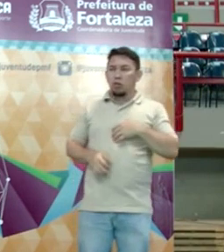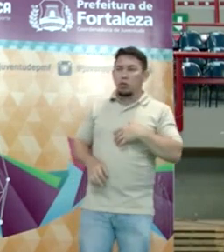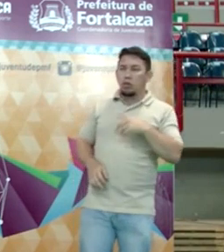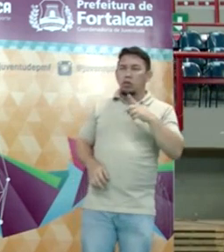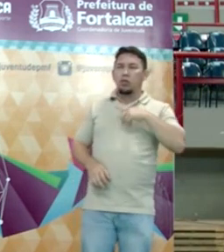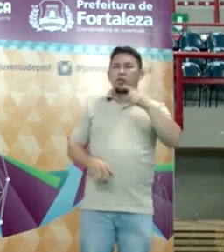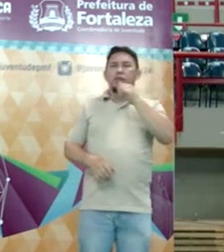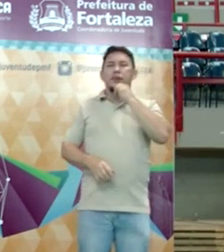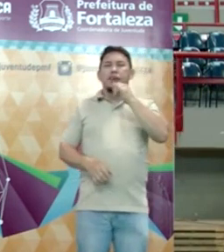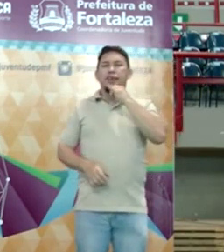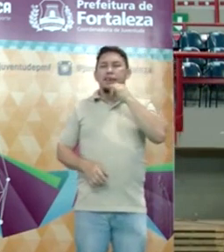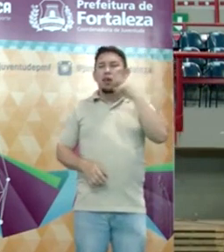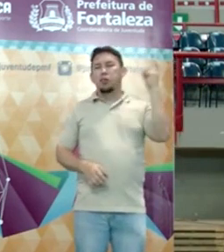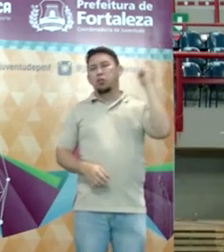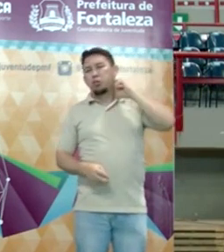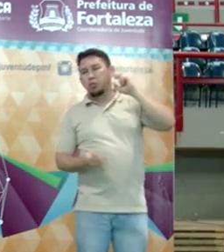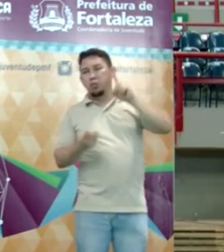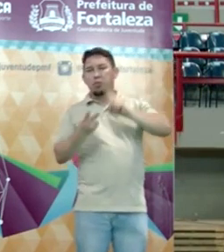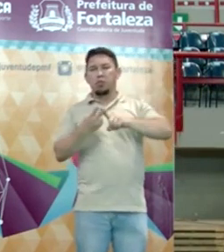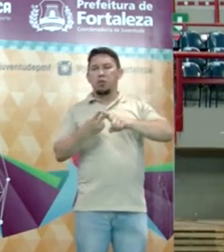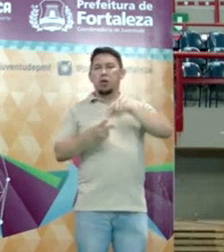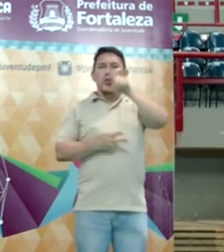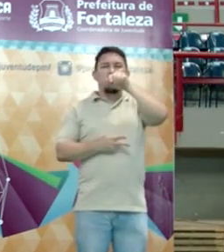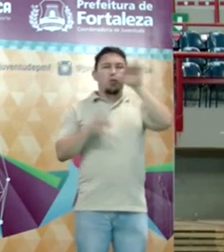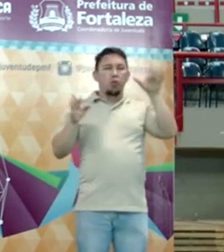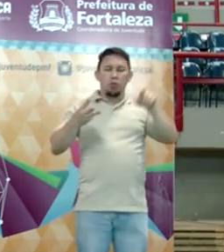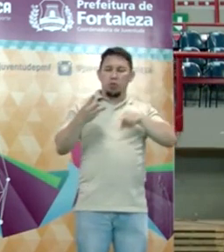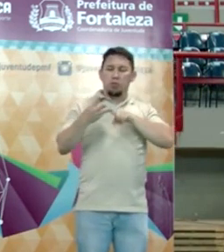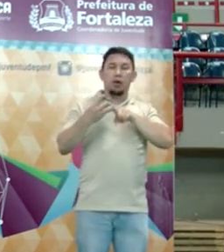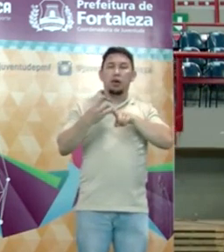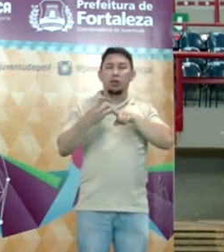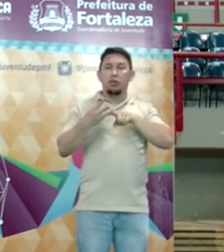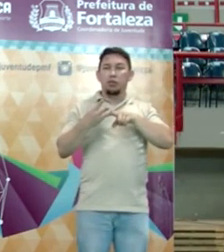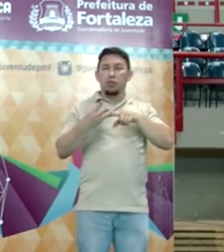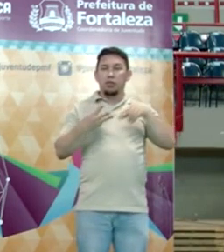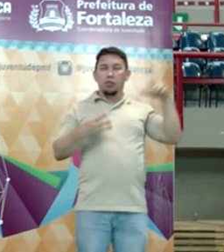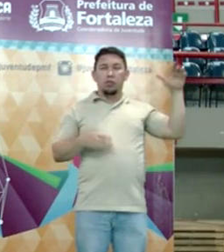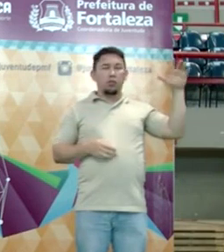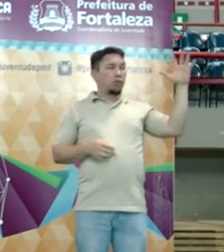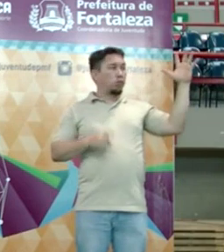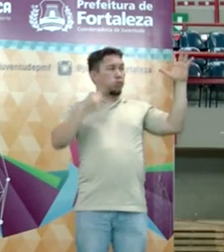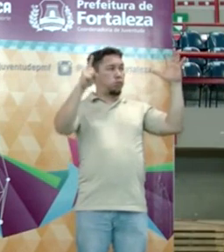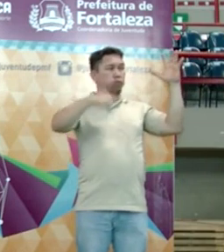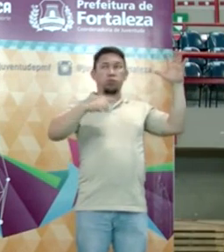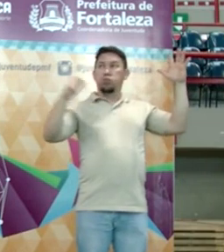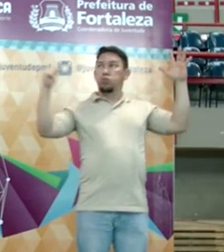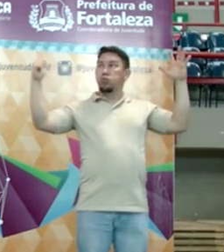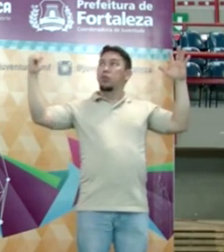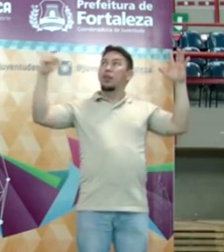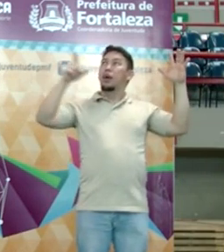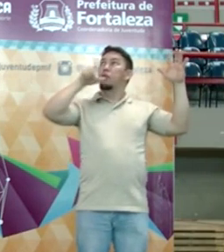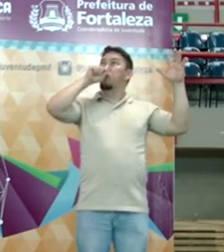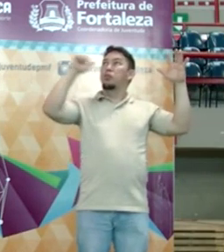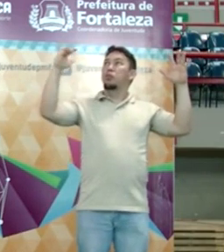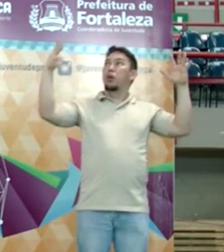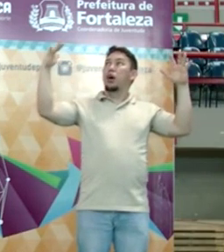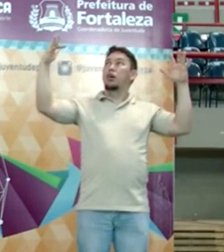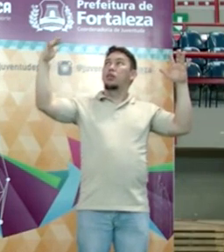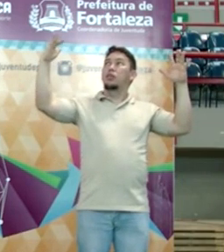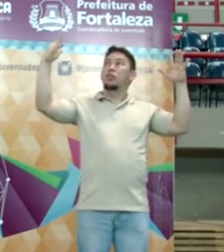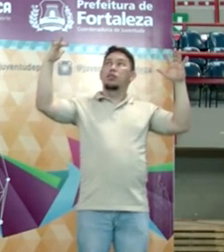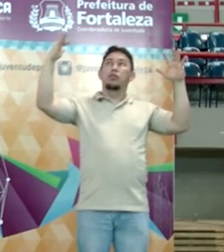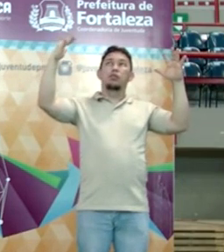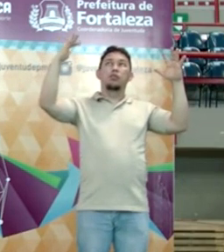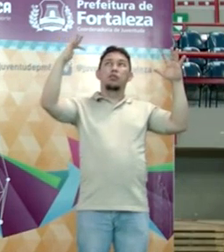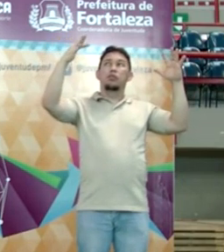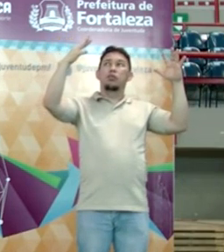como os morcegos, como os pássaros, às vezes os pássaros, vem uma quantidade de pássaros que se aproximam do aerogerador